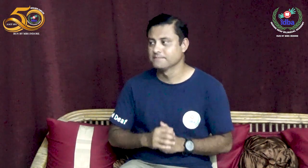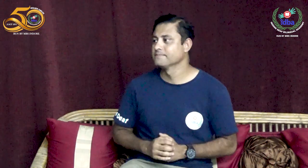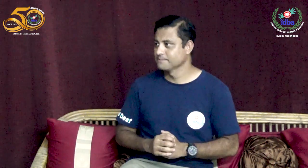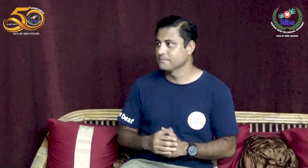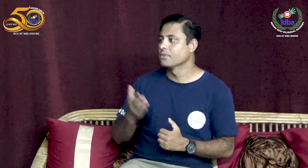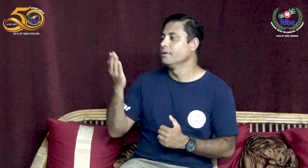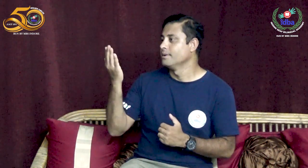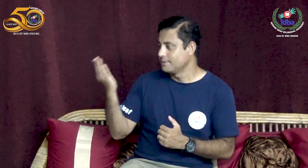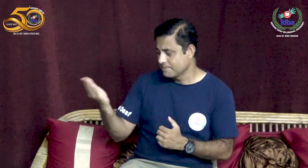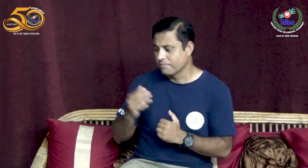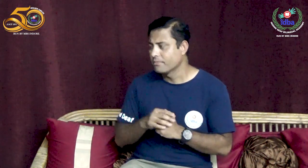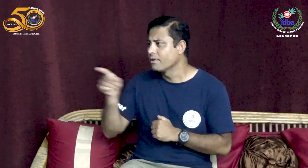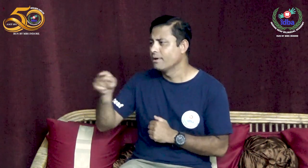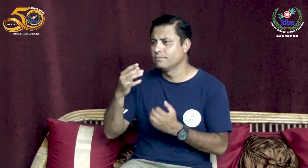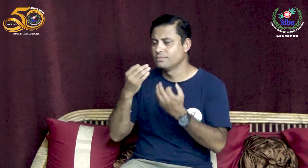करनी चाहिए।